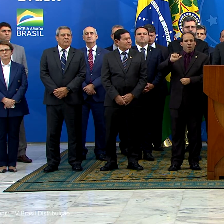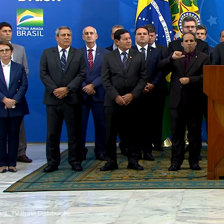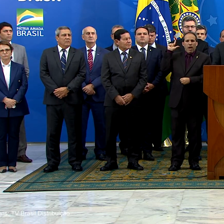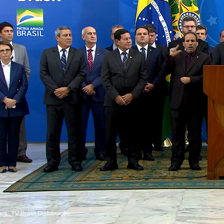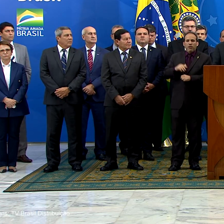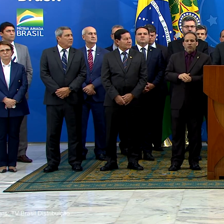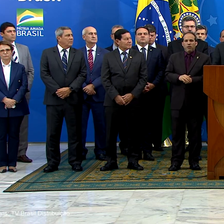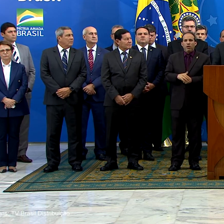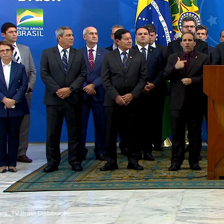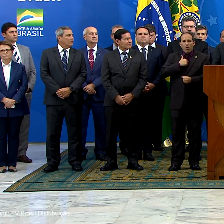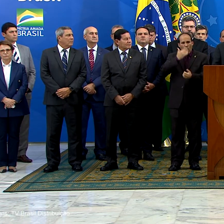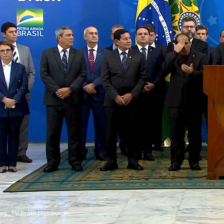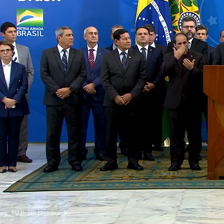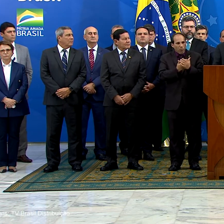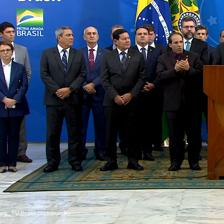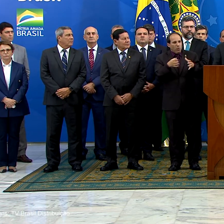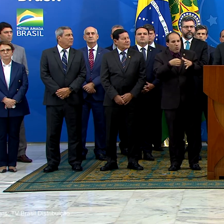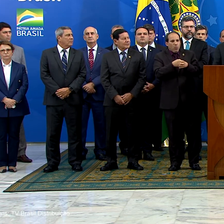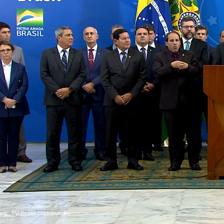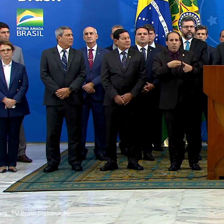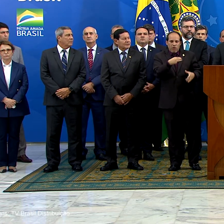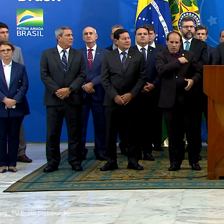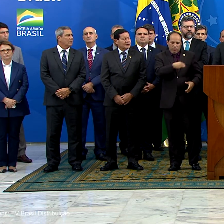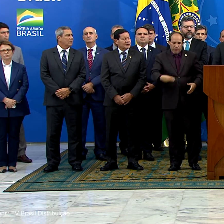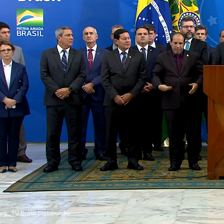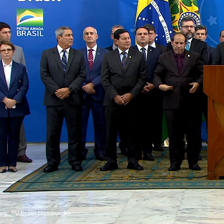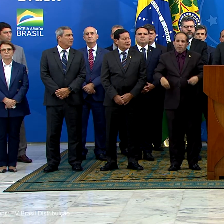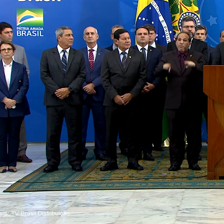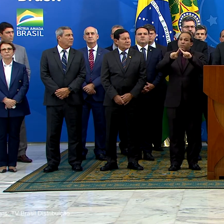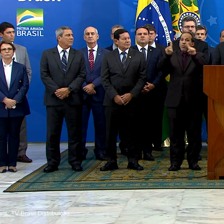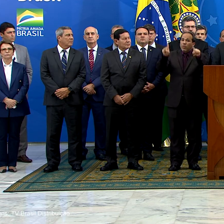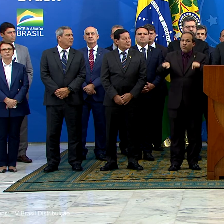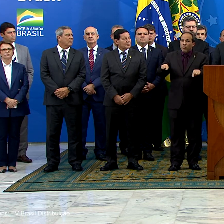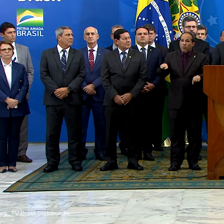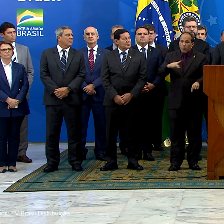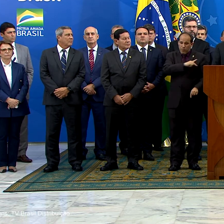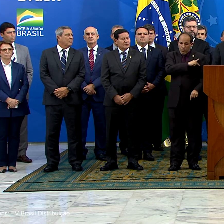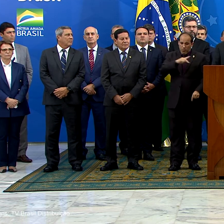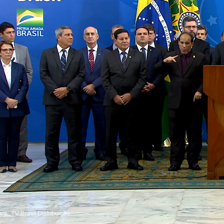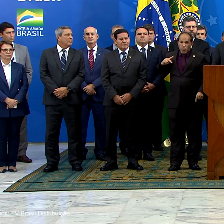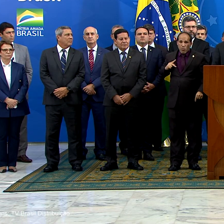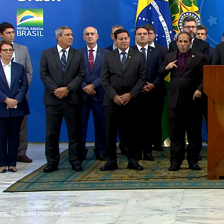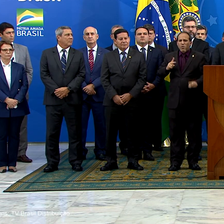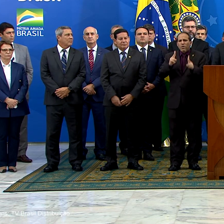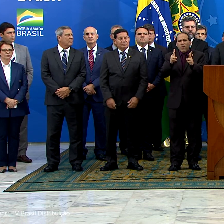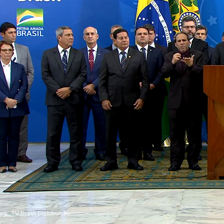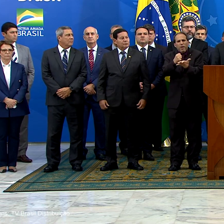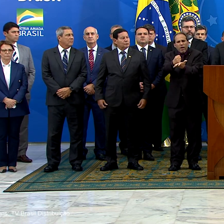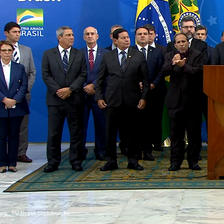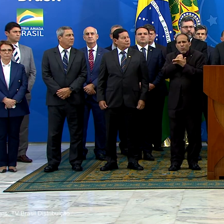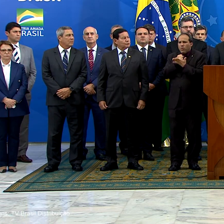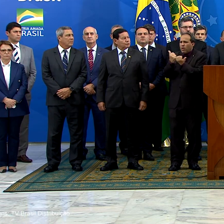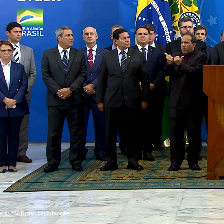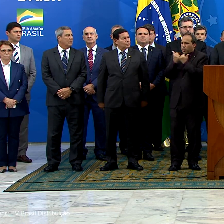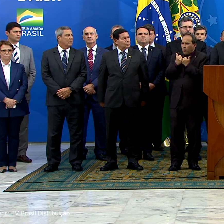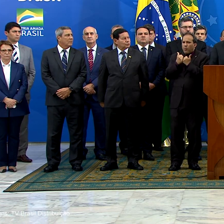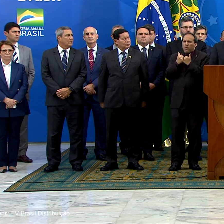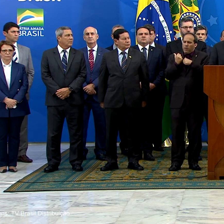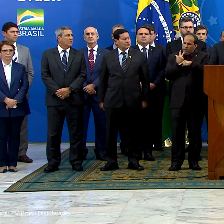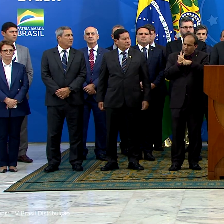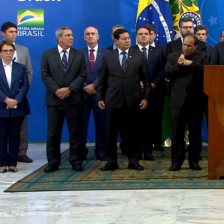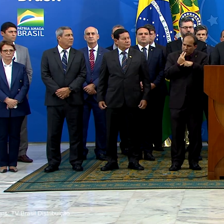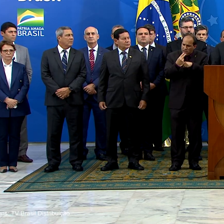confio nos meus - os servidores públicos que temos ajudado a vencer